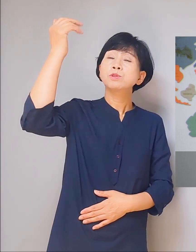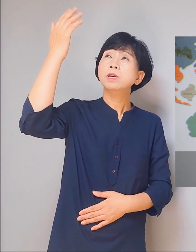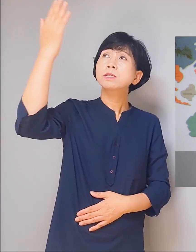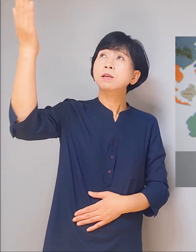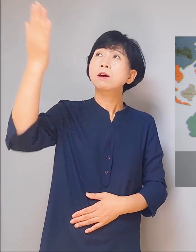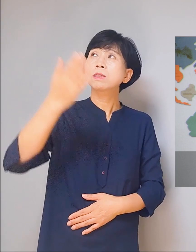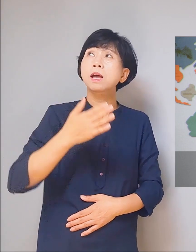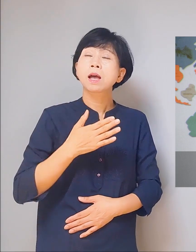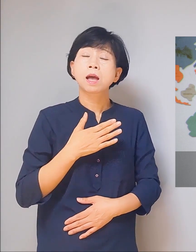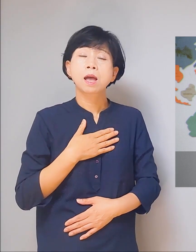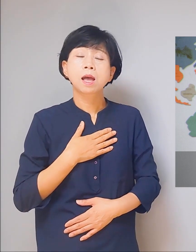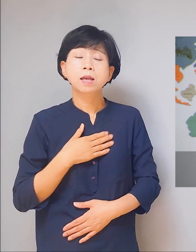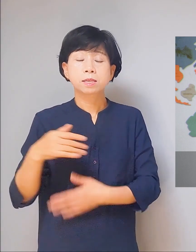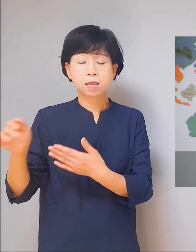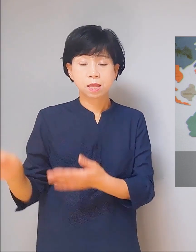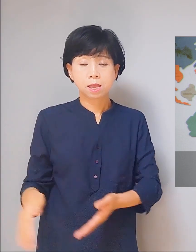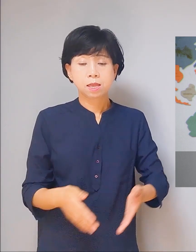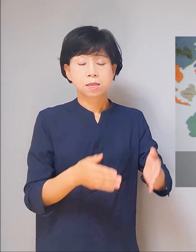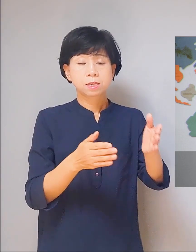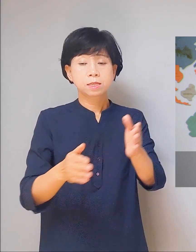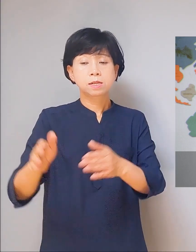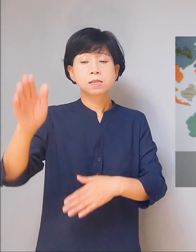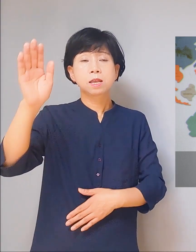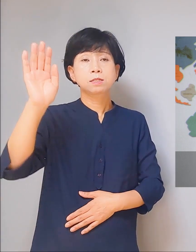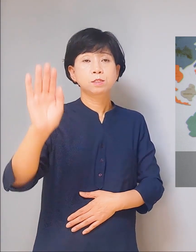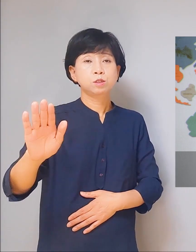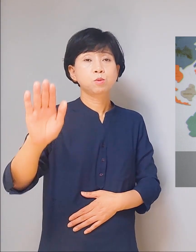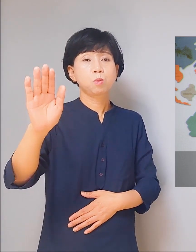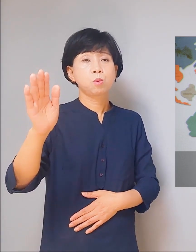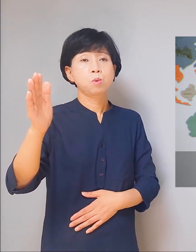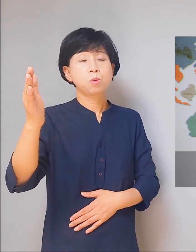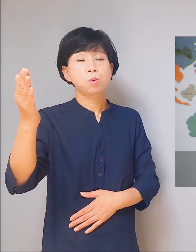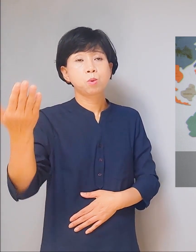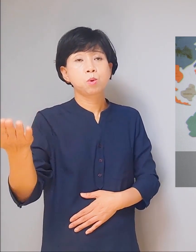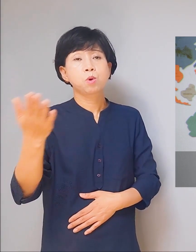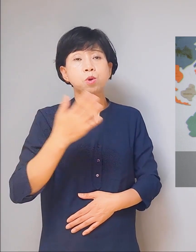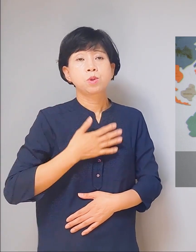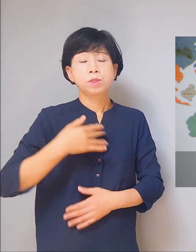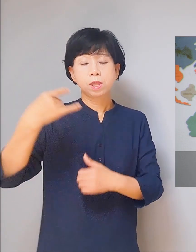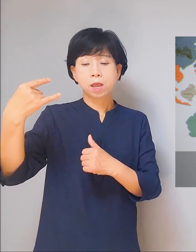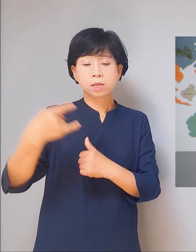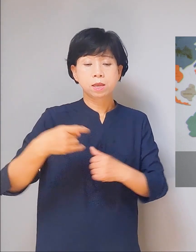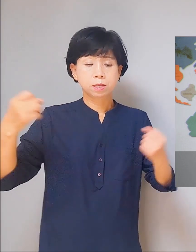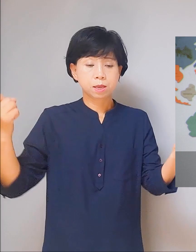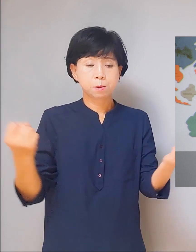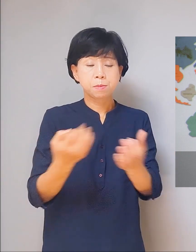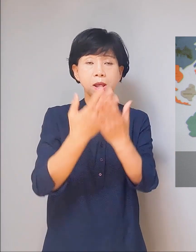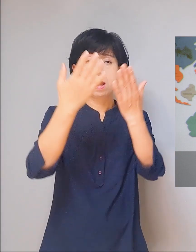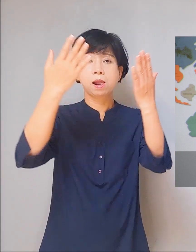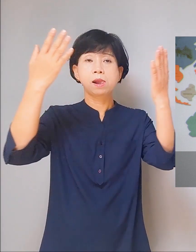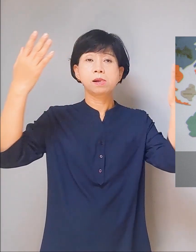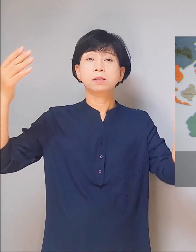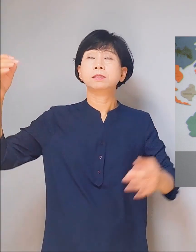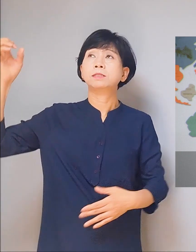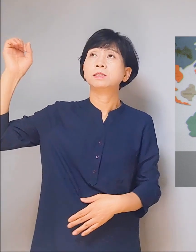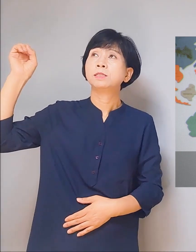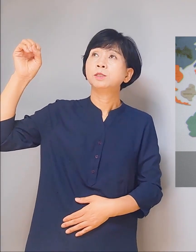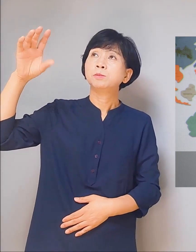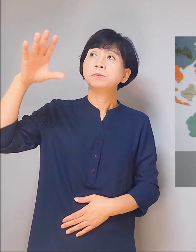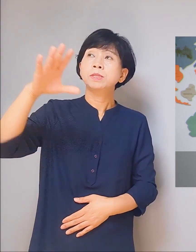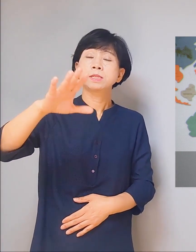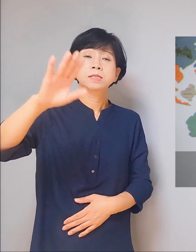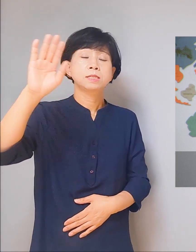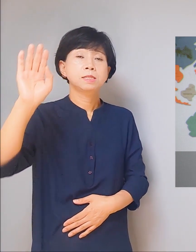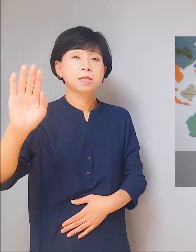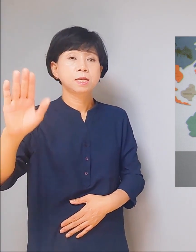다닐지라도 주께서 나의 길 되시고 나에게